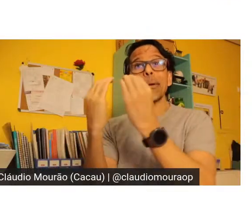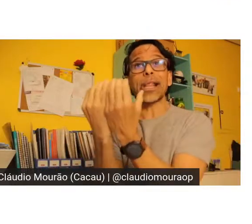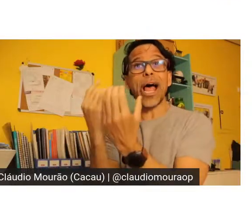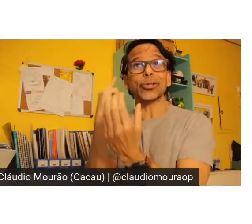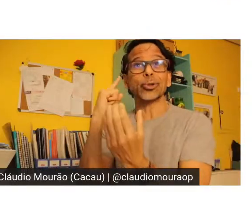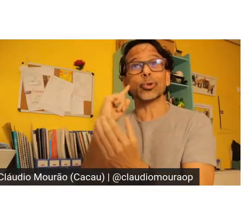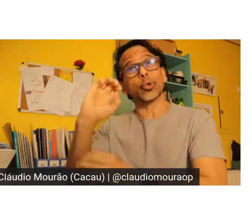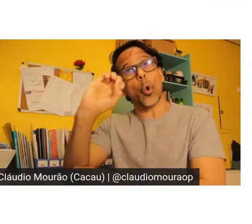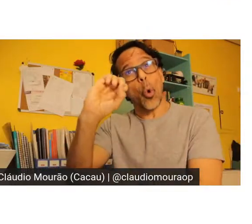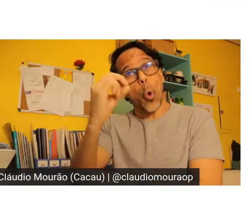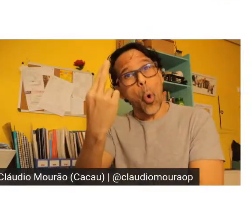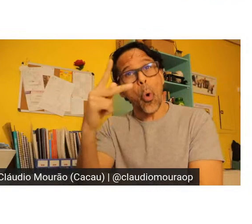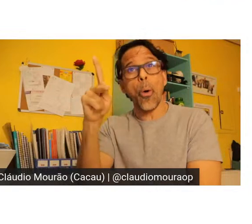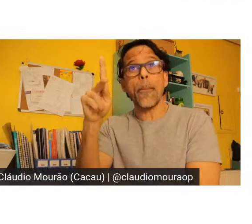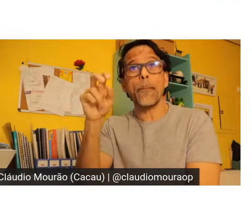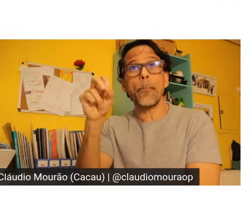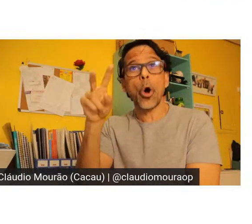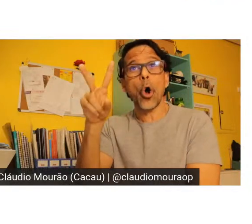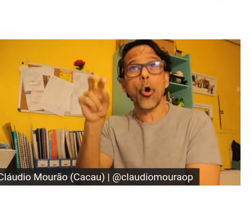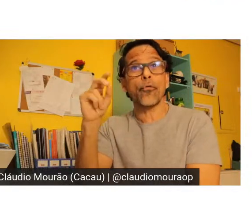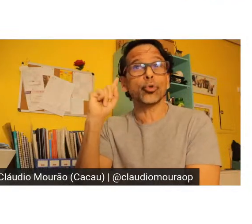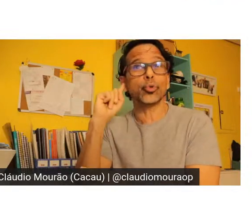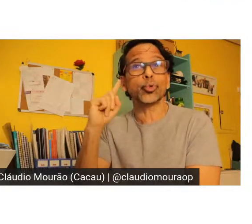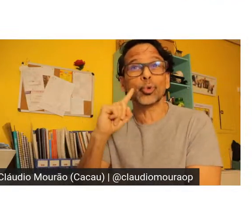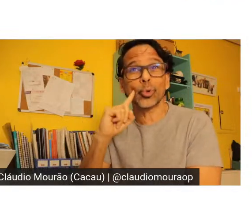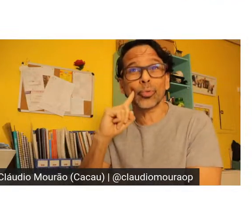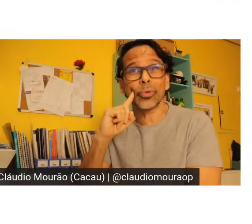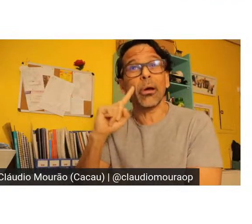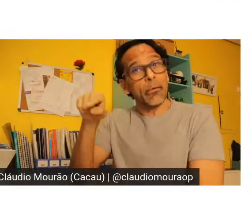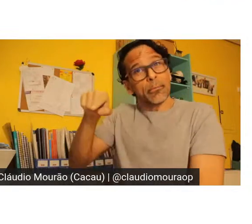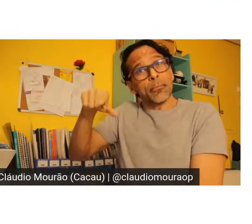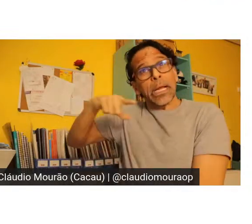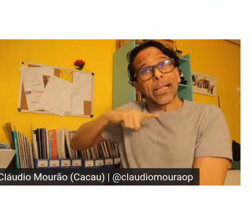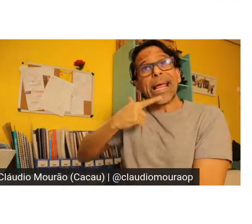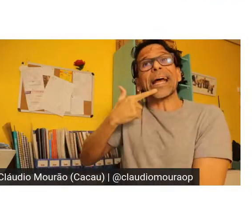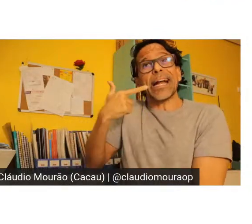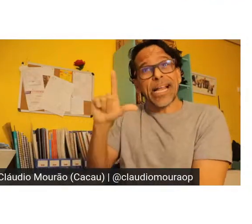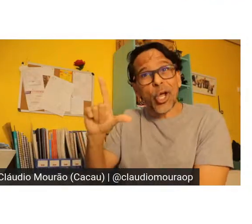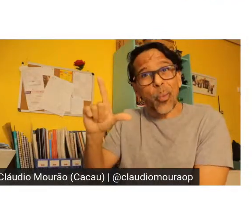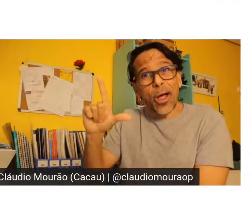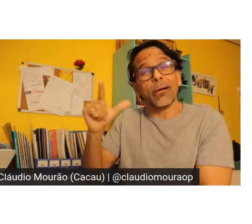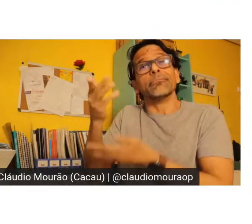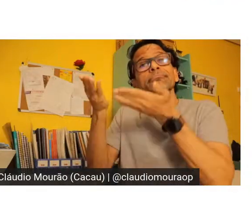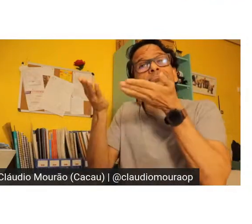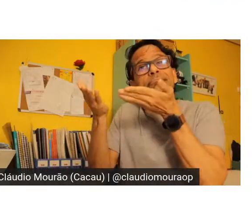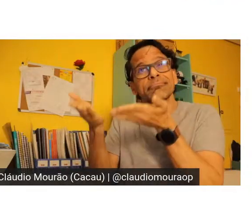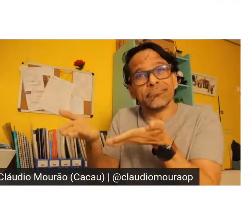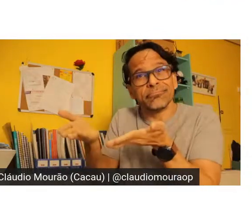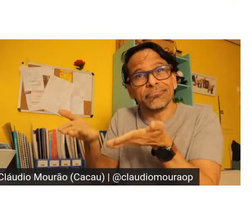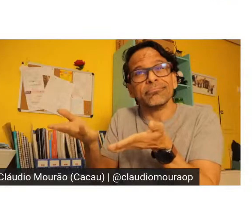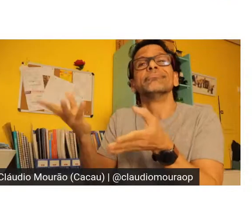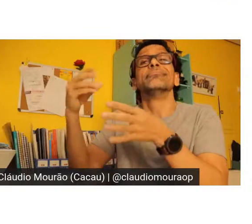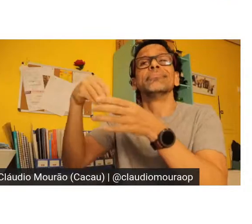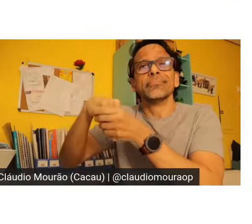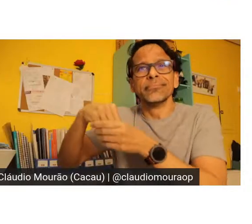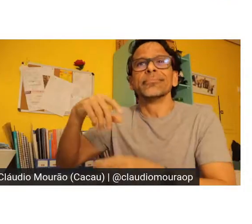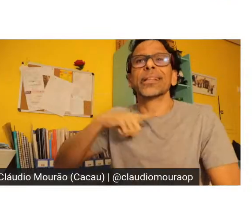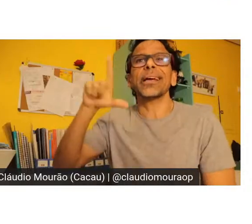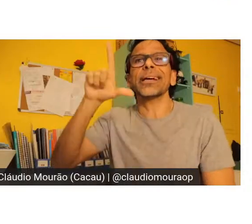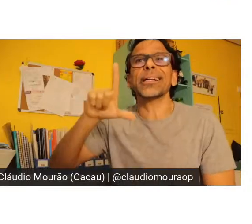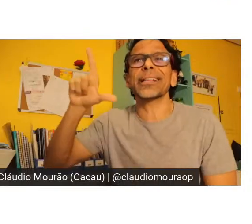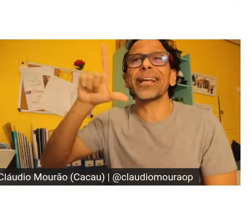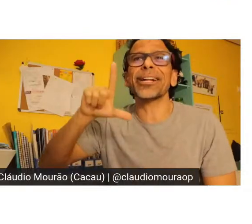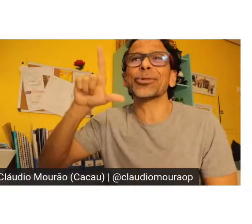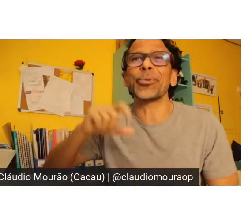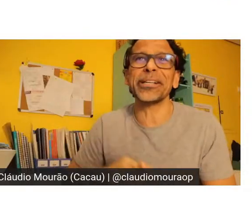língua logo a gente precisa tema Produções literárias referente a este povo essa comunidade